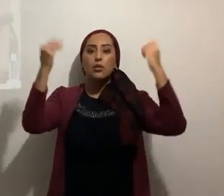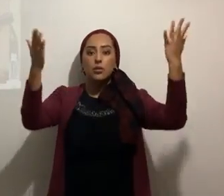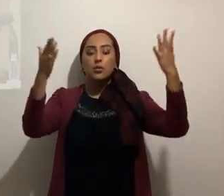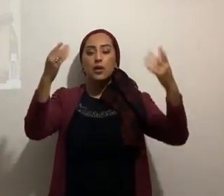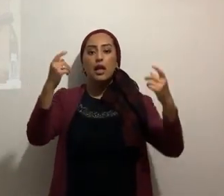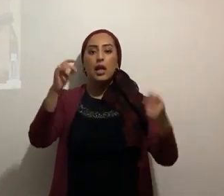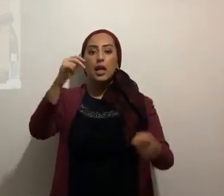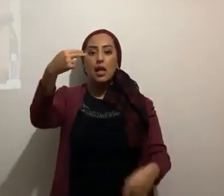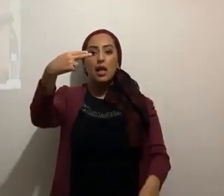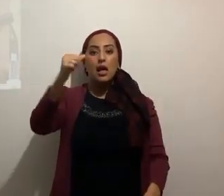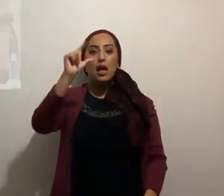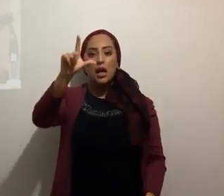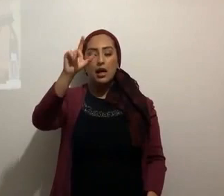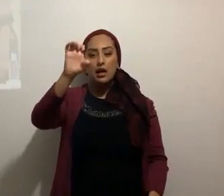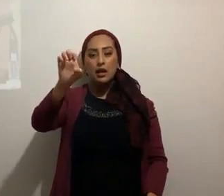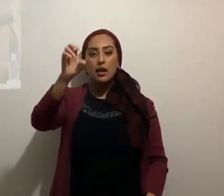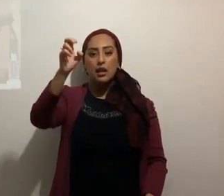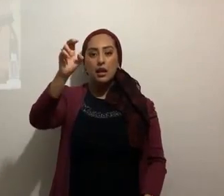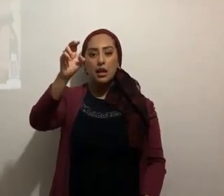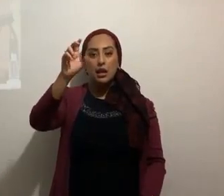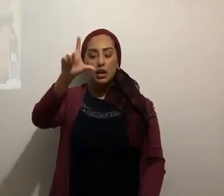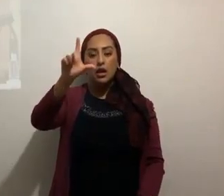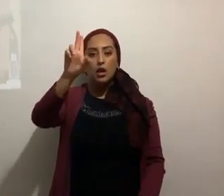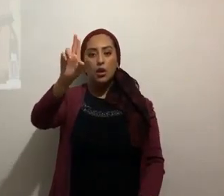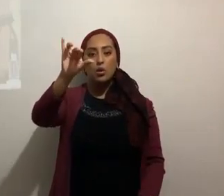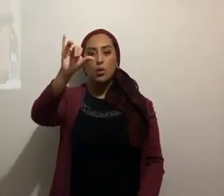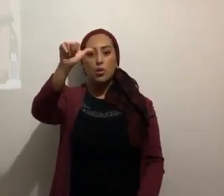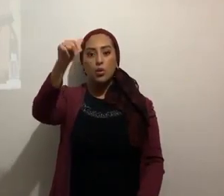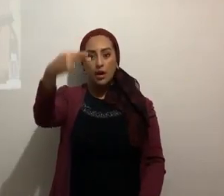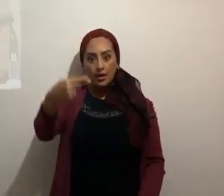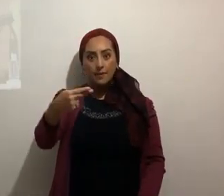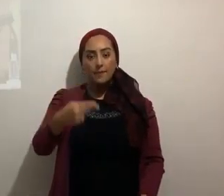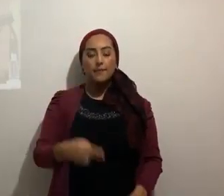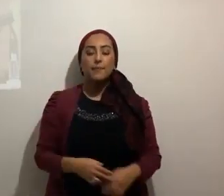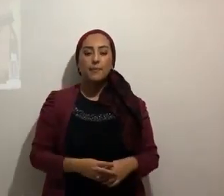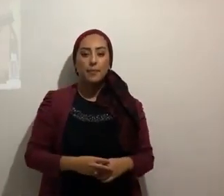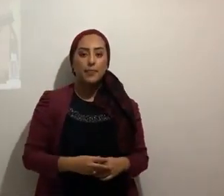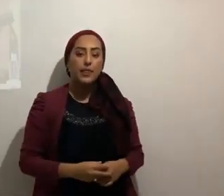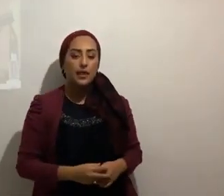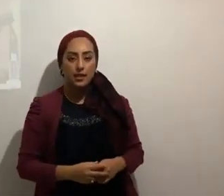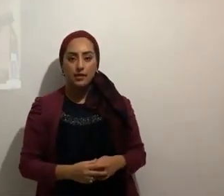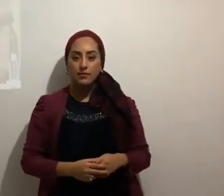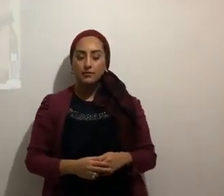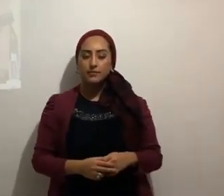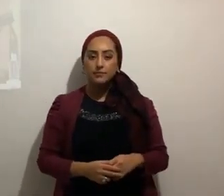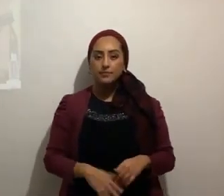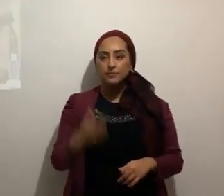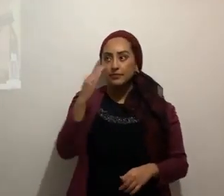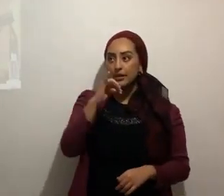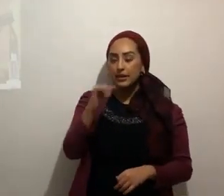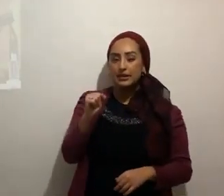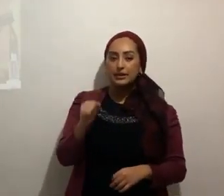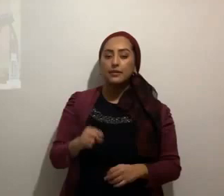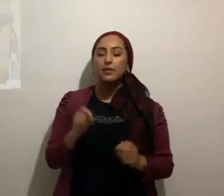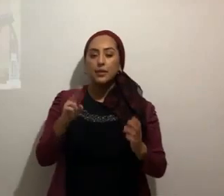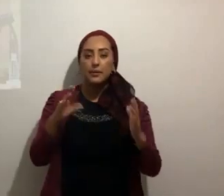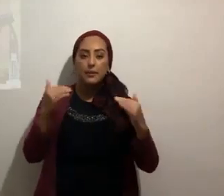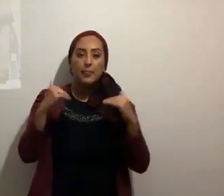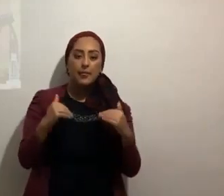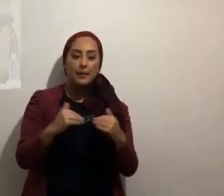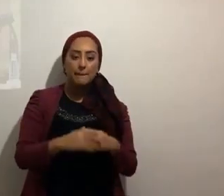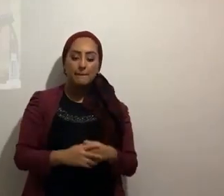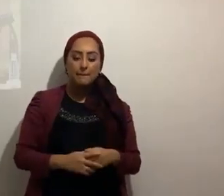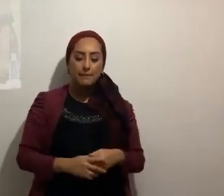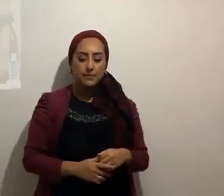decimos aleluye. ¿Sí? Yeshua de salvación. Yahweh es mi salvación. Él es. Bueno,